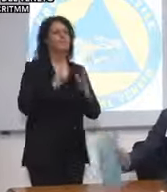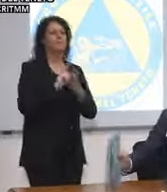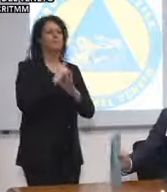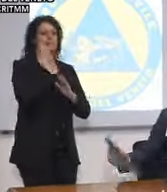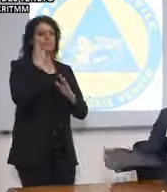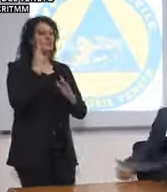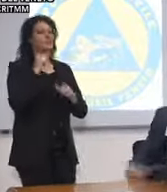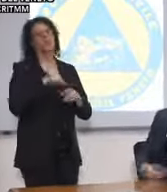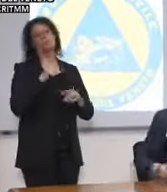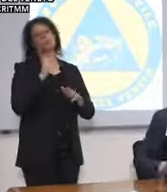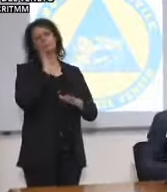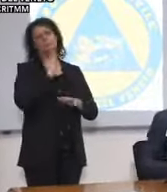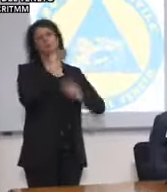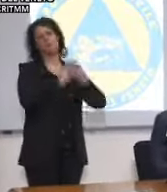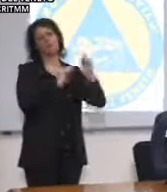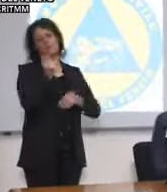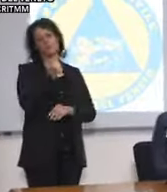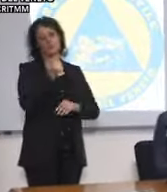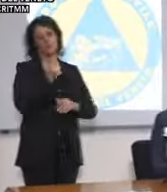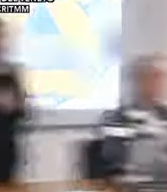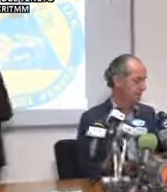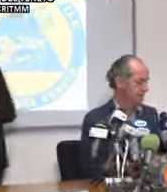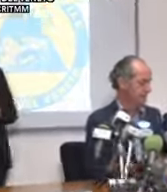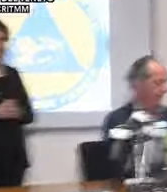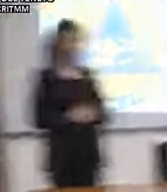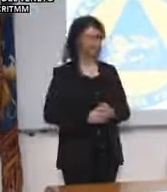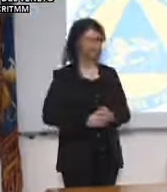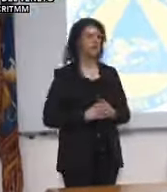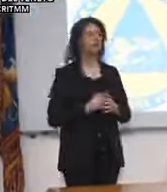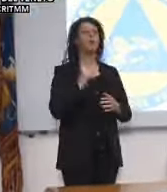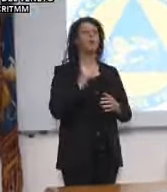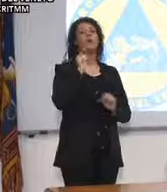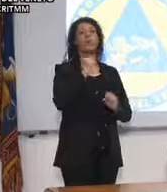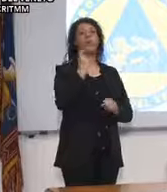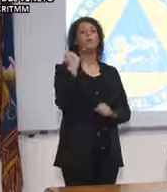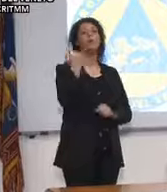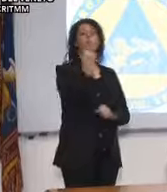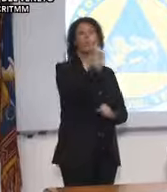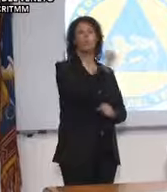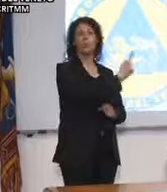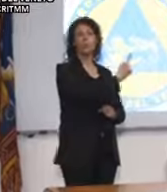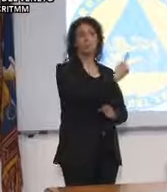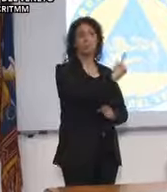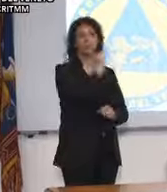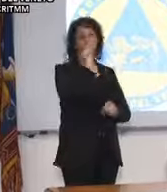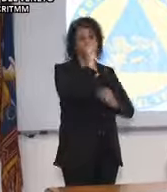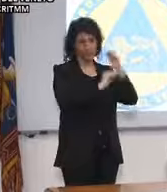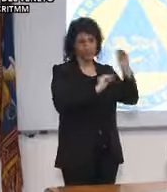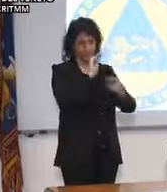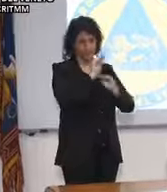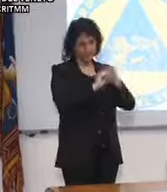Vabbè, ma ne facciamo poche, ragazzi, se oggi. Se riusciamo a esaurire tutto in una domanda o in una...